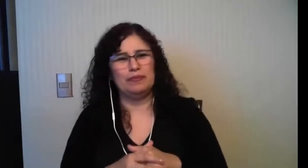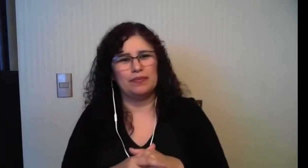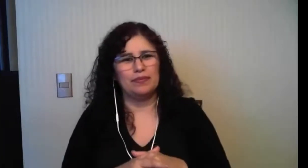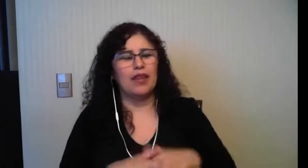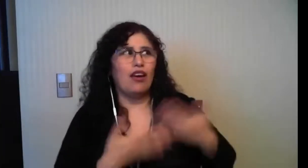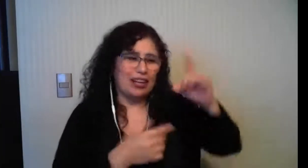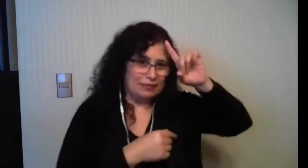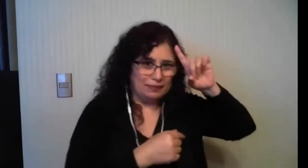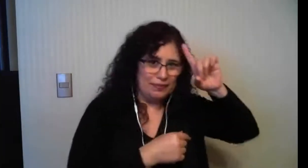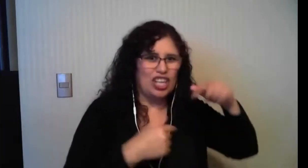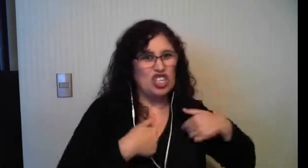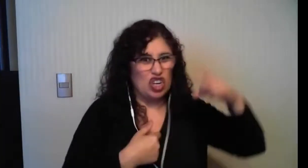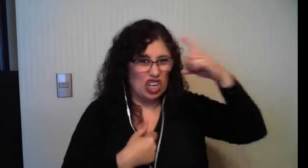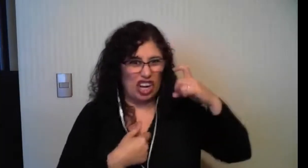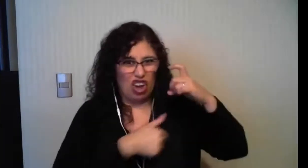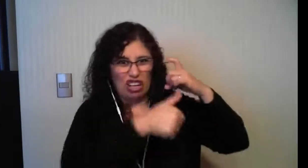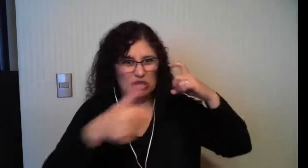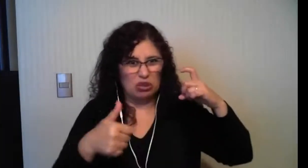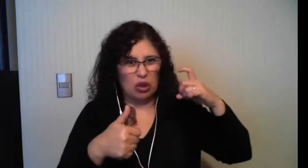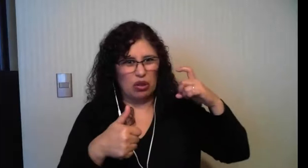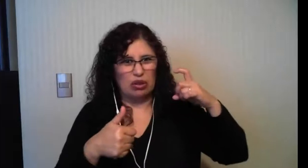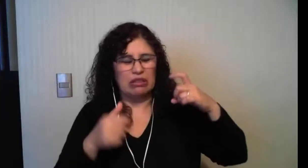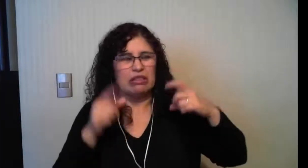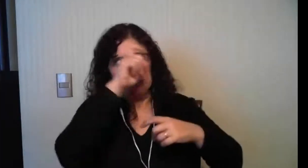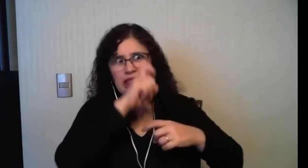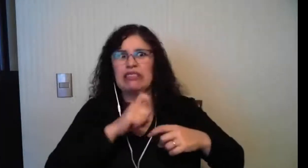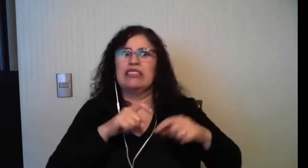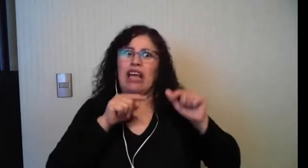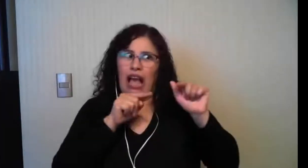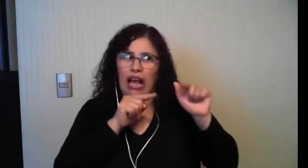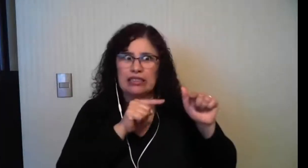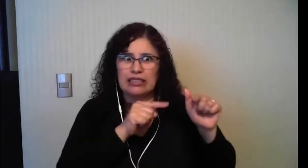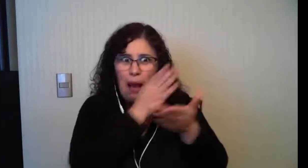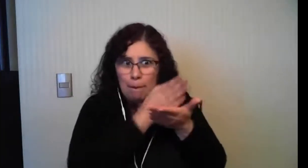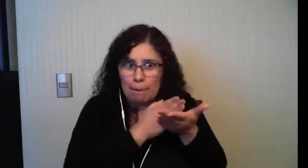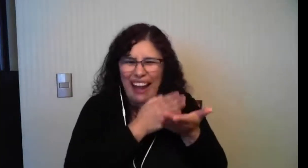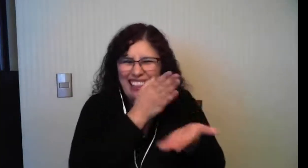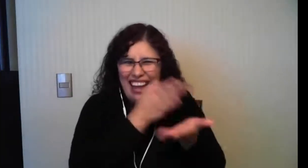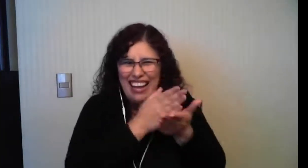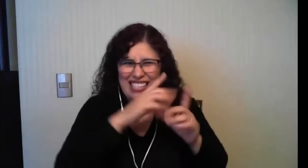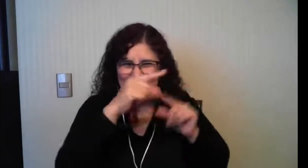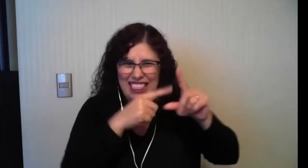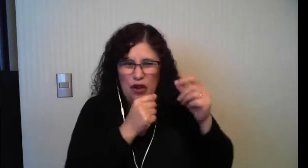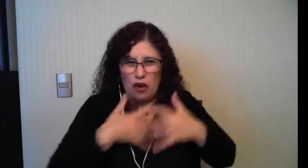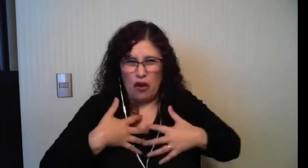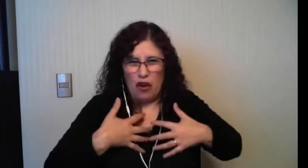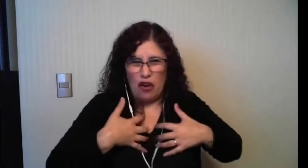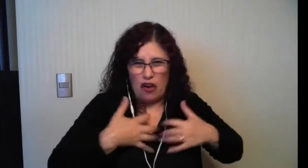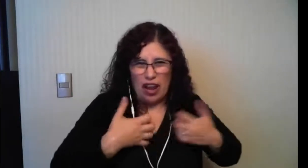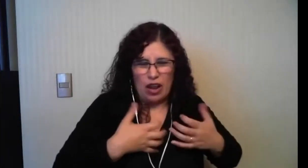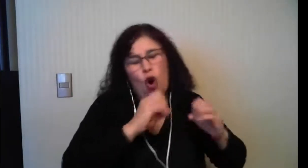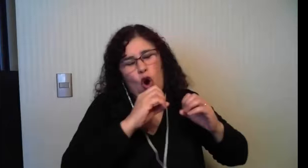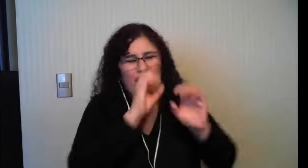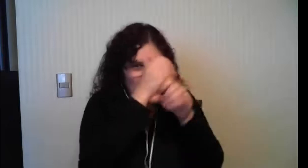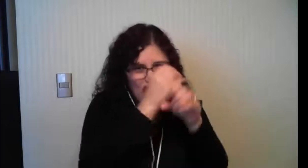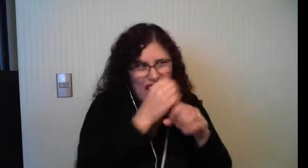yo le iba a decir que yo creo que a todos nos costó en neurobiología esta etapa y yo personalmente siento que todavía no sé muy bien todas